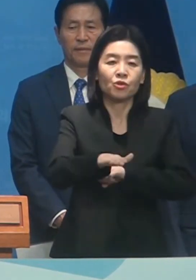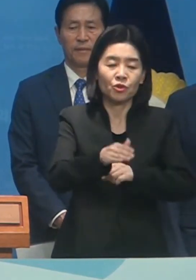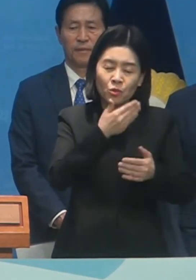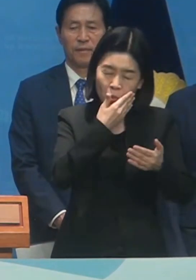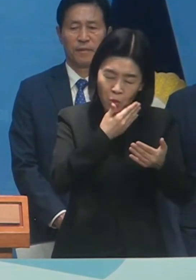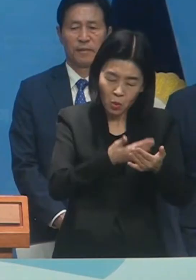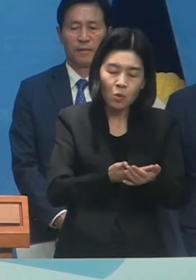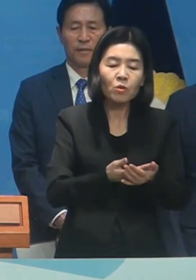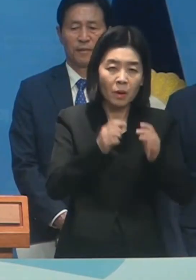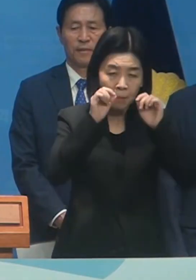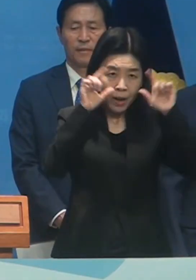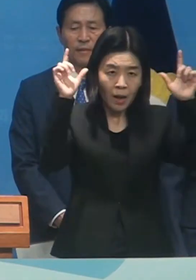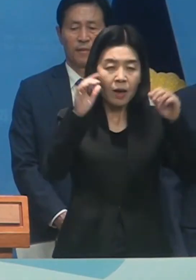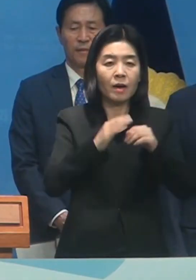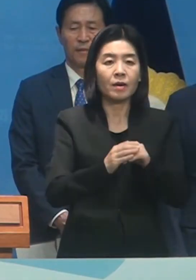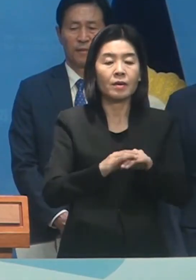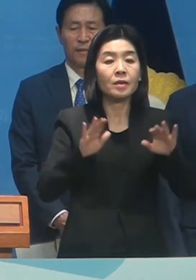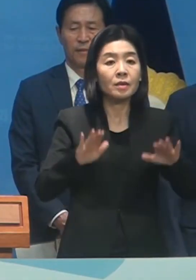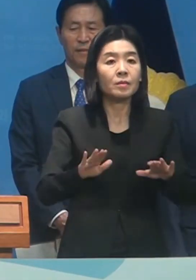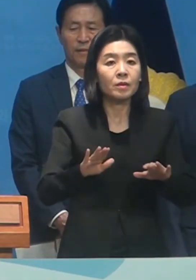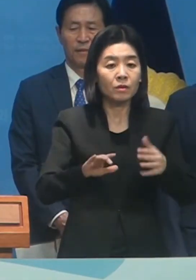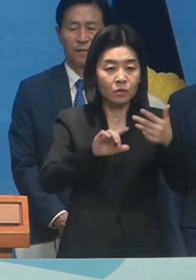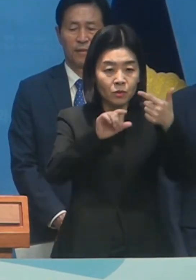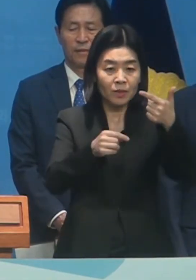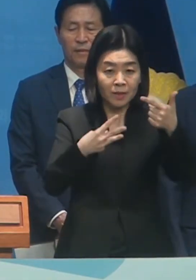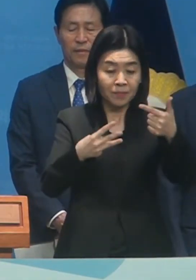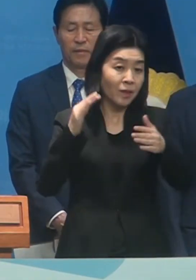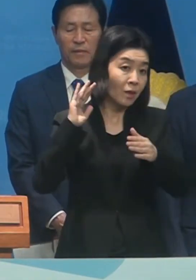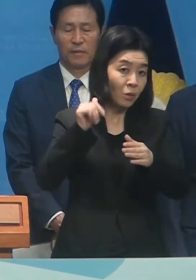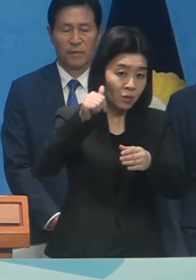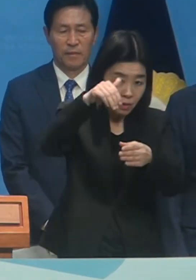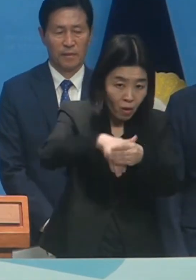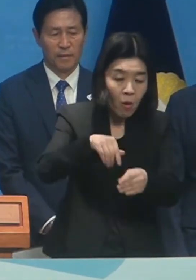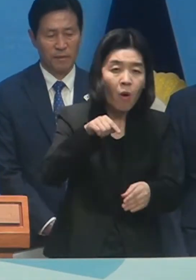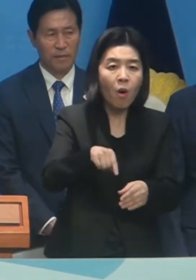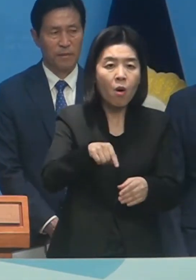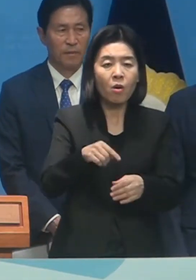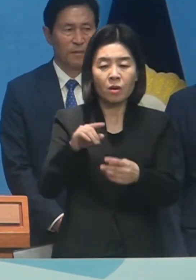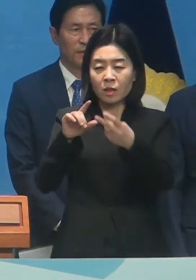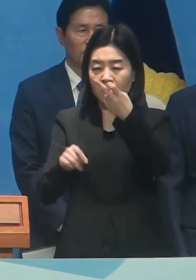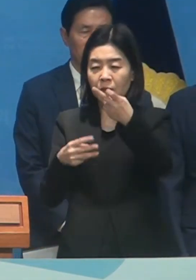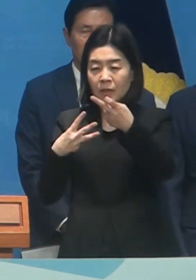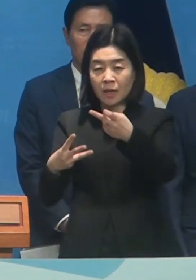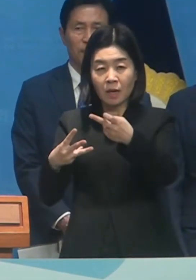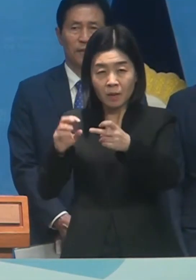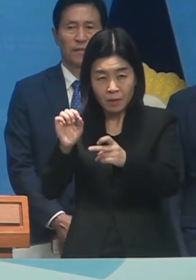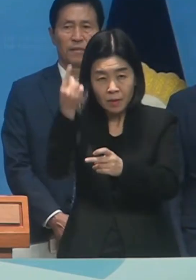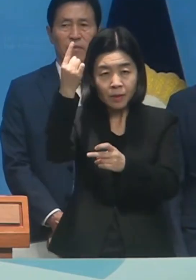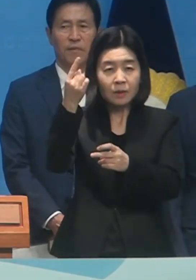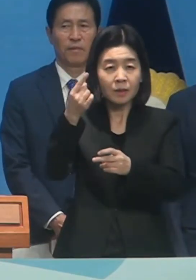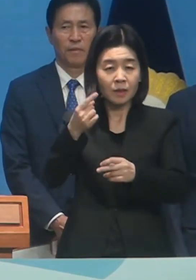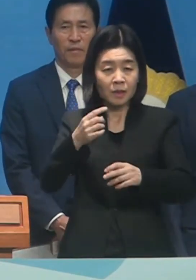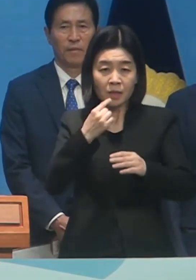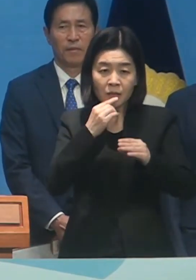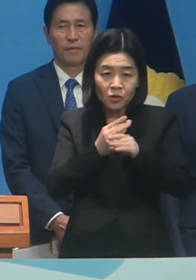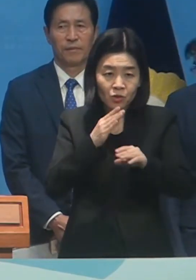다가오는 대통령 선거는 지난 12월 3일 계엄으로 훼손된 민주주의를